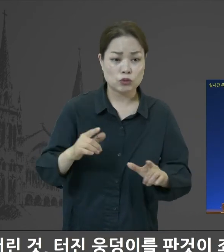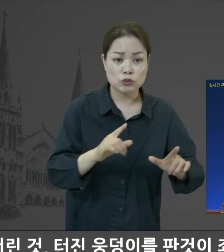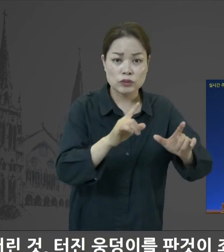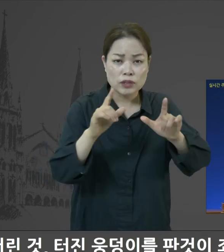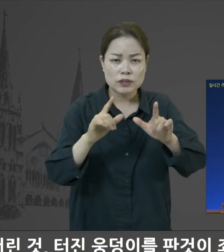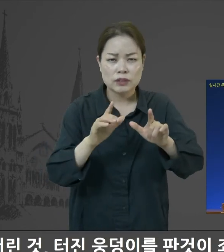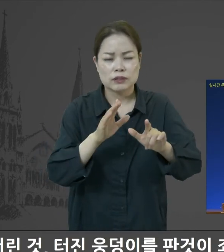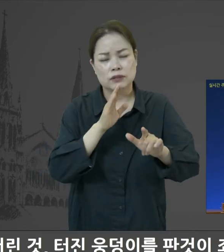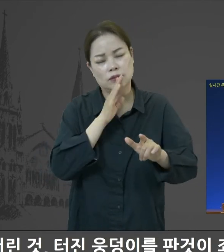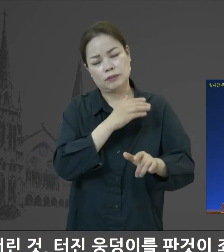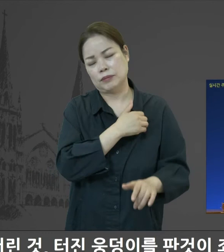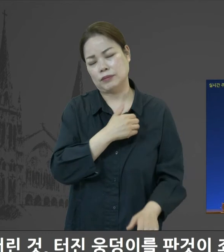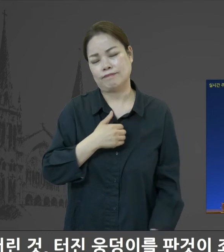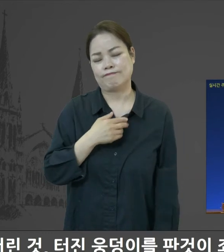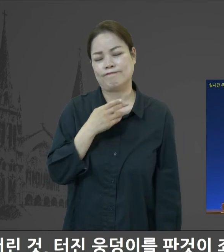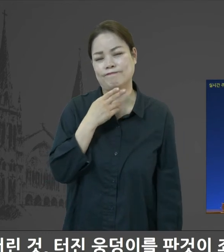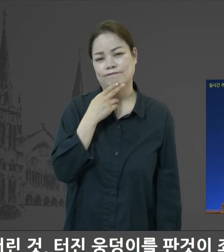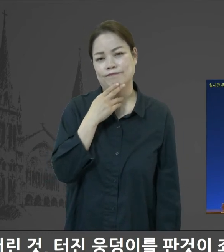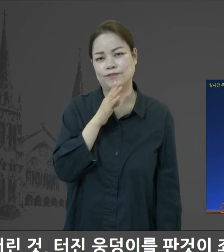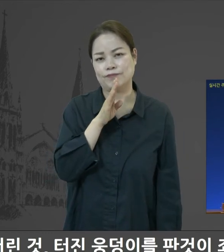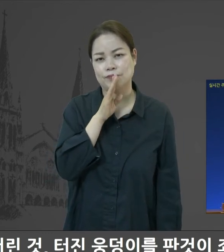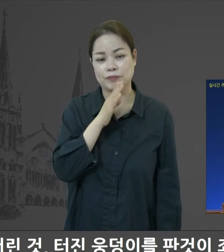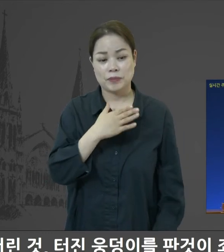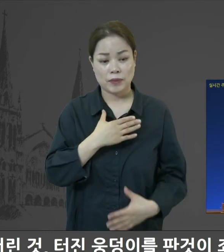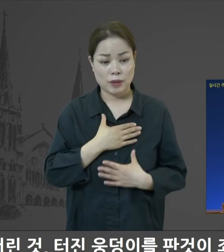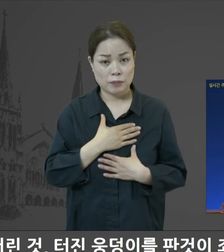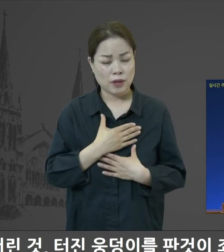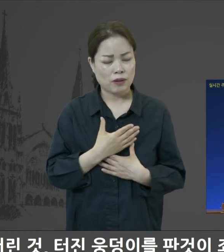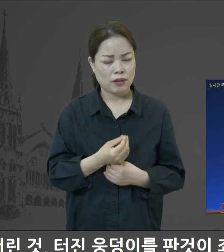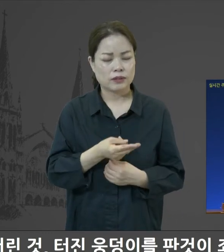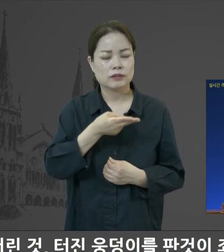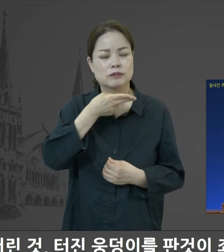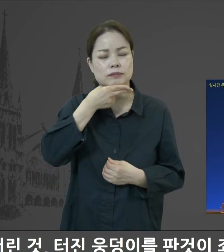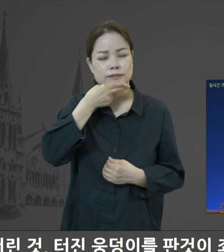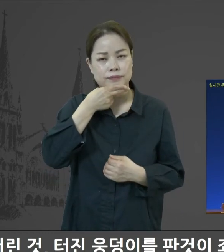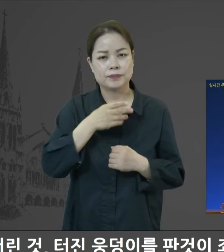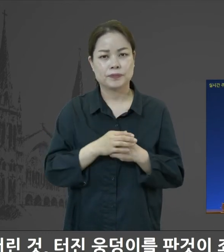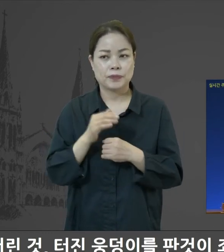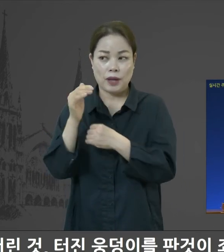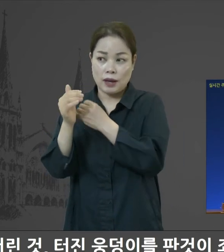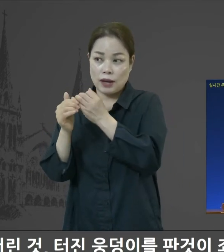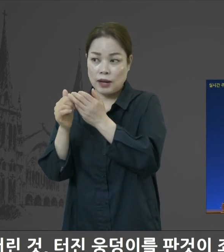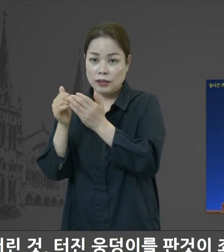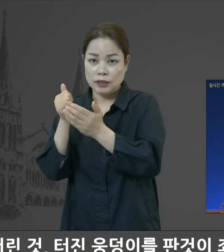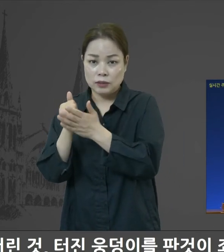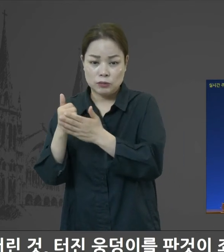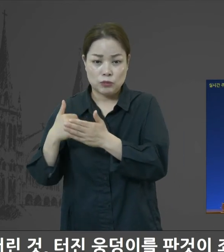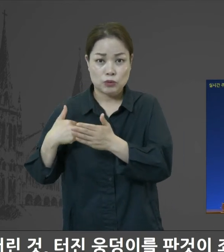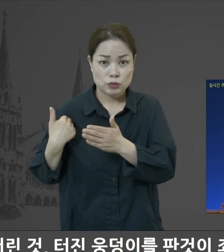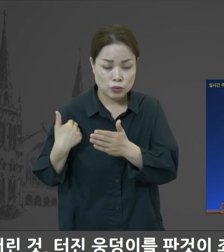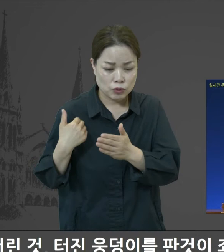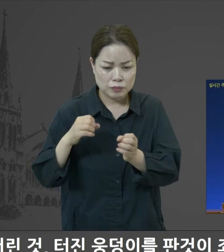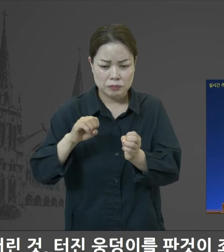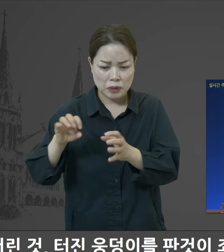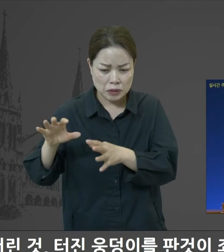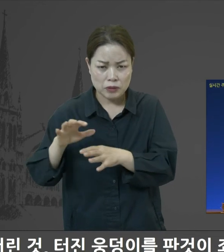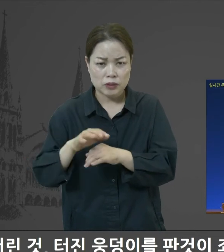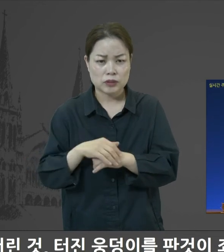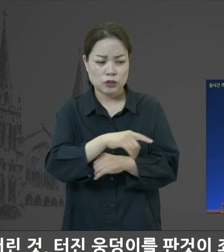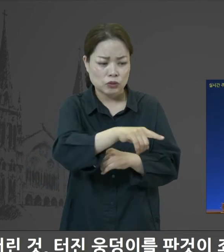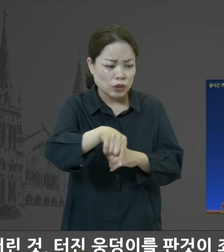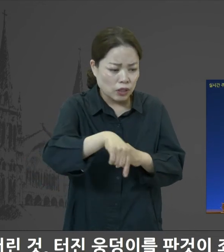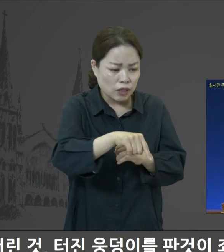진정한 만족은 없습니다. 참된 평안은 우리 인생 가운데 없습니다. 하나님을 등지고 우리가 파낸